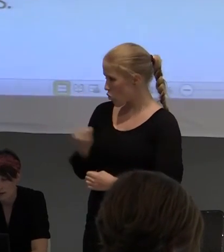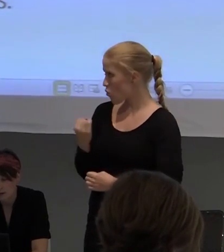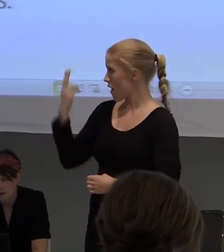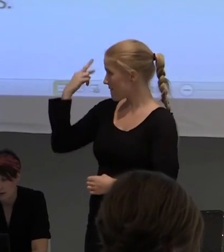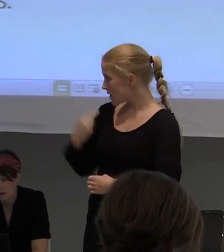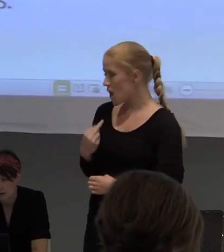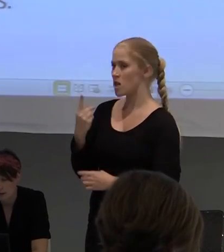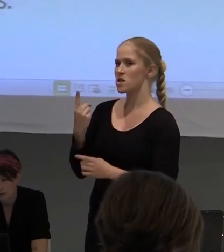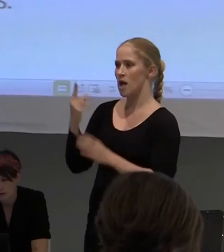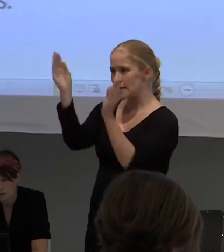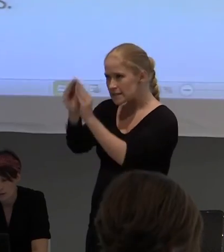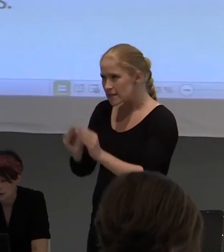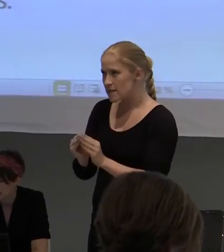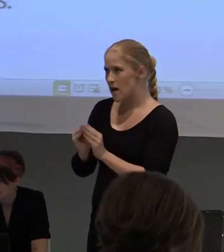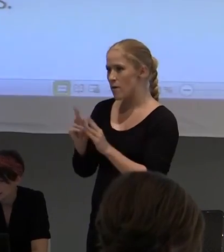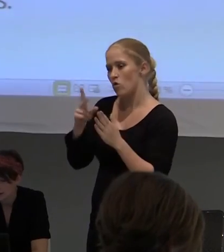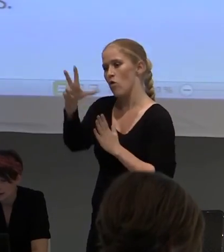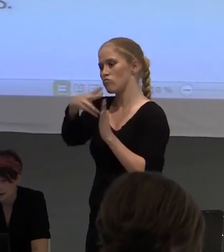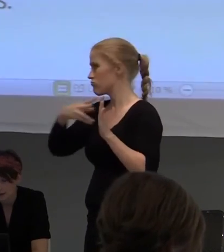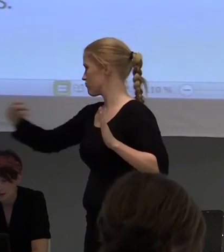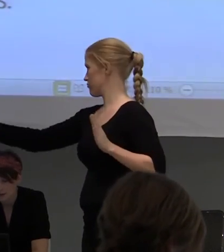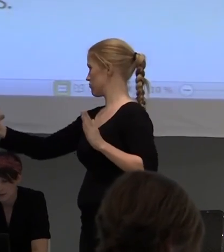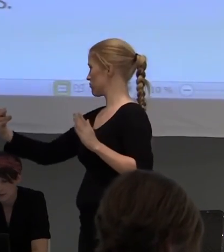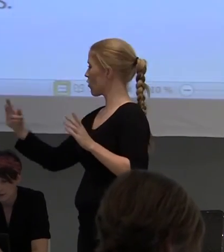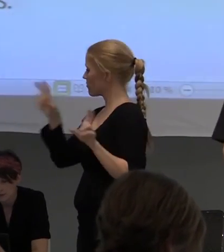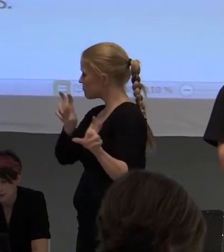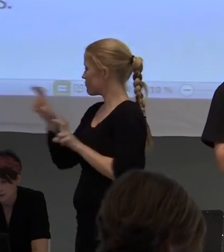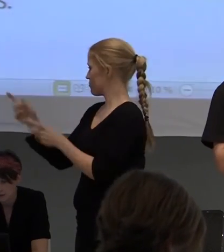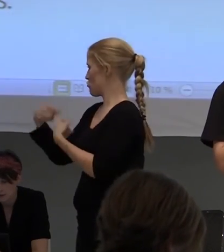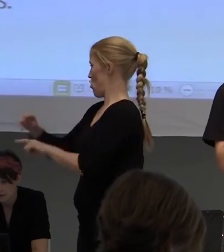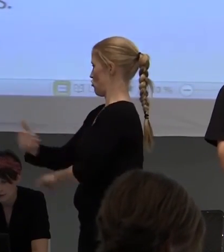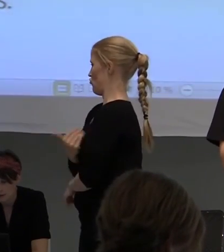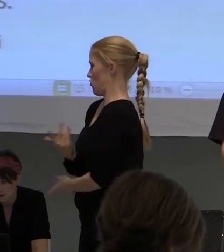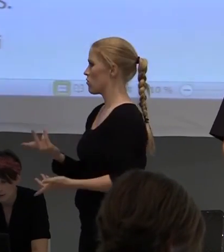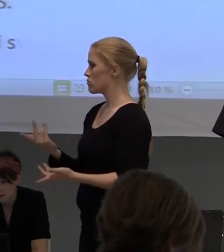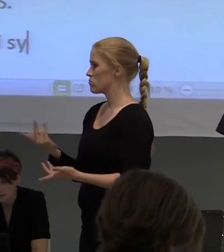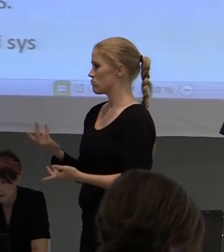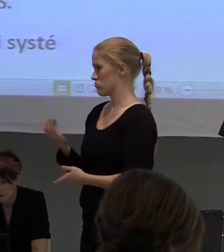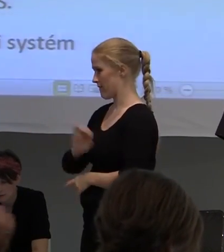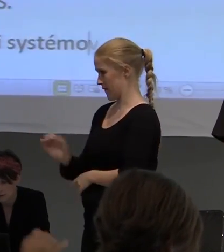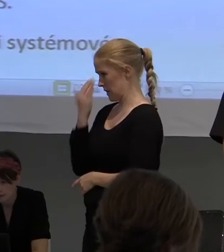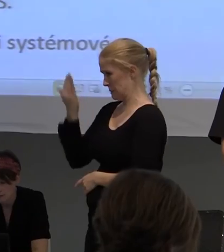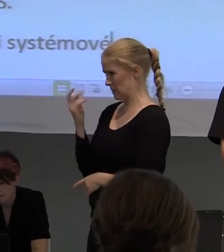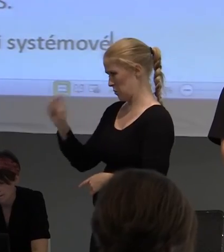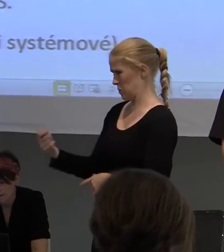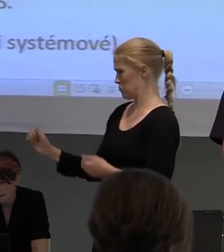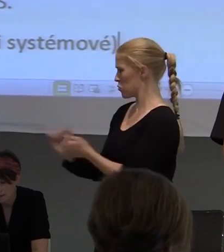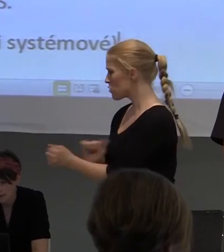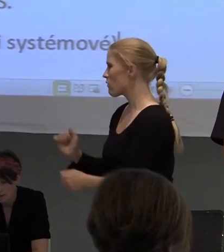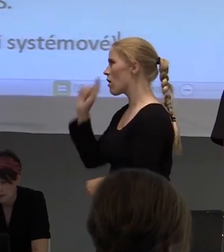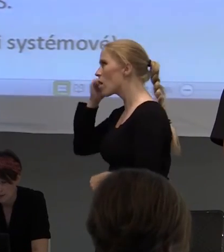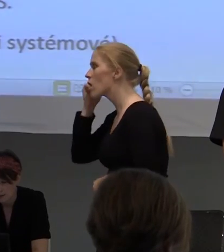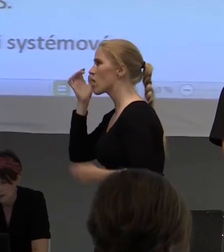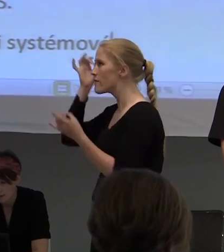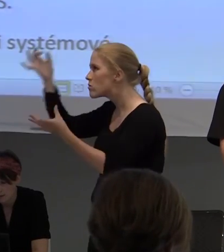ten systém, kdy můžeme říct za 10 let, budu dělat zase to samé. Jo, takže další věc, kterou můžeme dělat, ale záleží na tom, jaké prostory